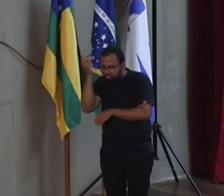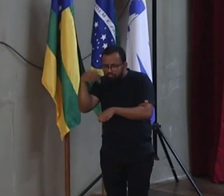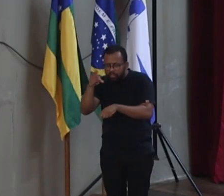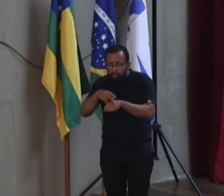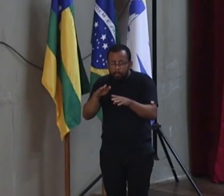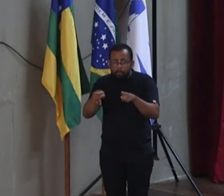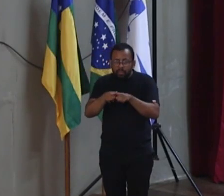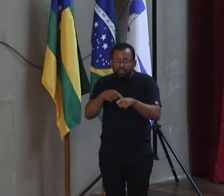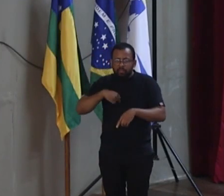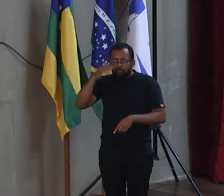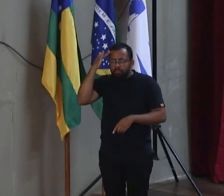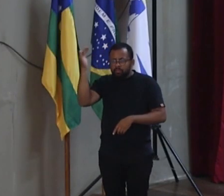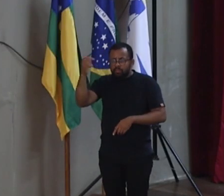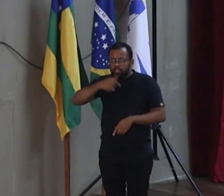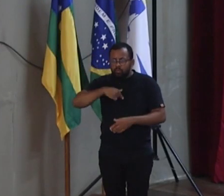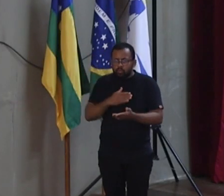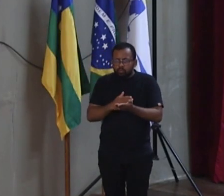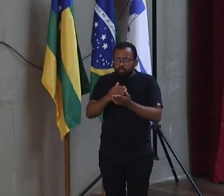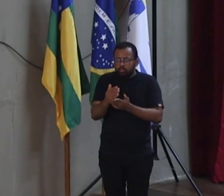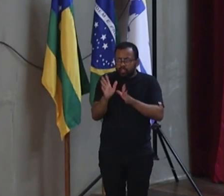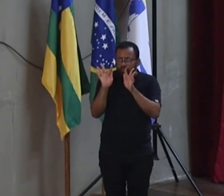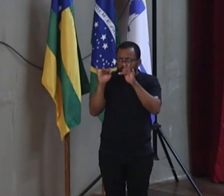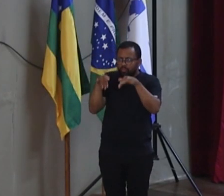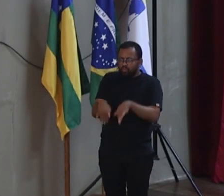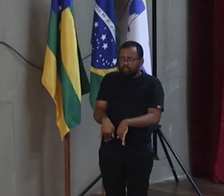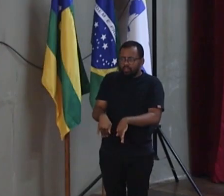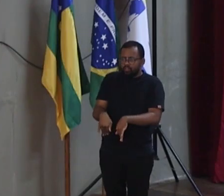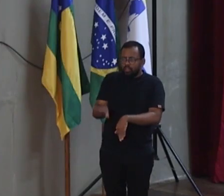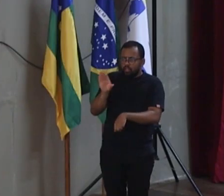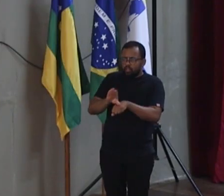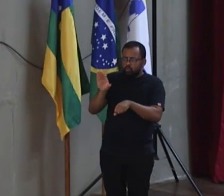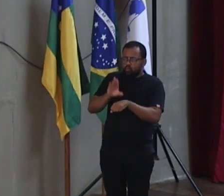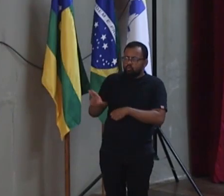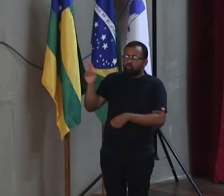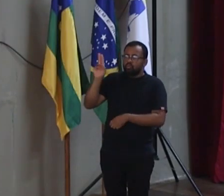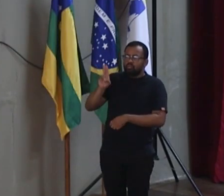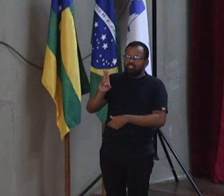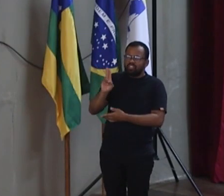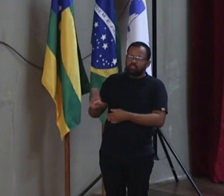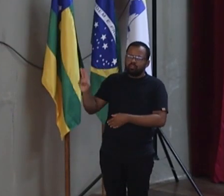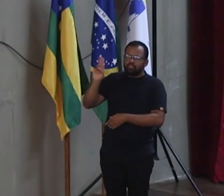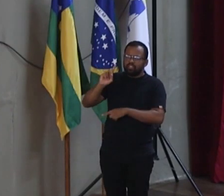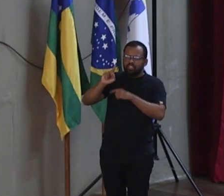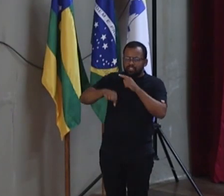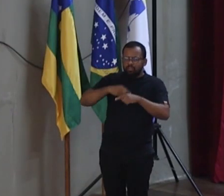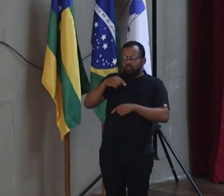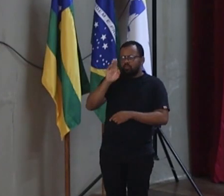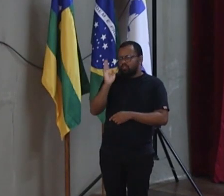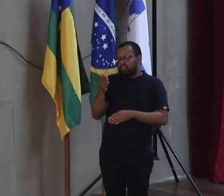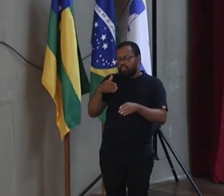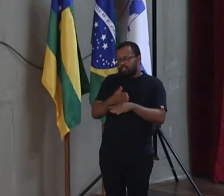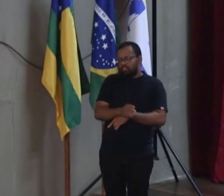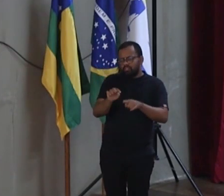principalmente porque eu estava, a princípio, terminando o curso universitário e depois já dentro da sala